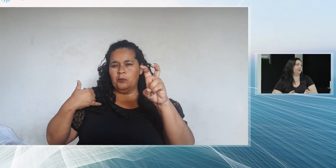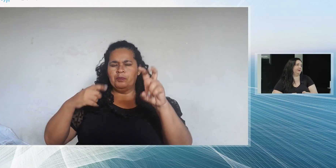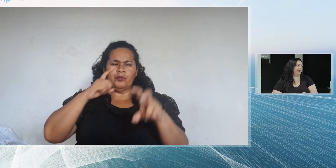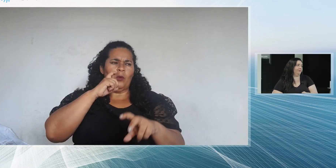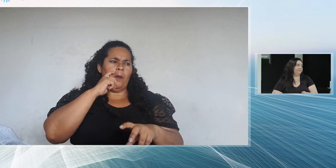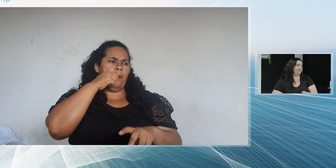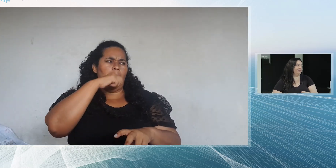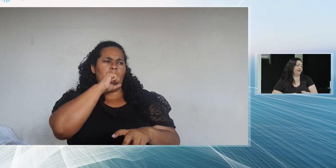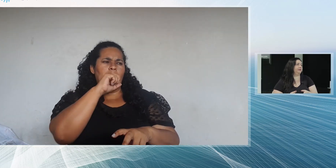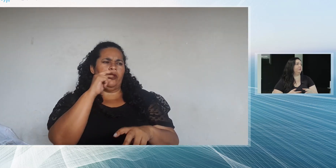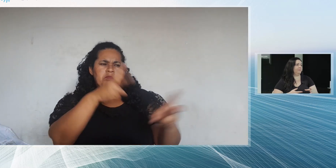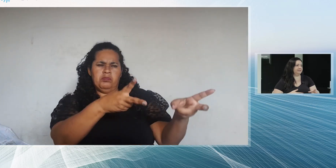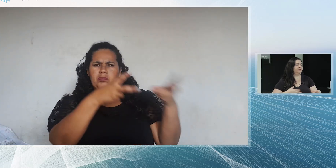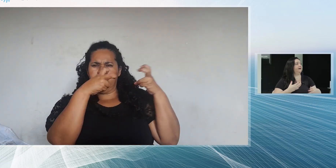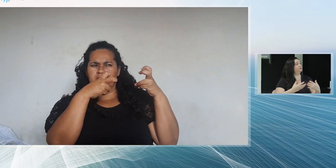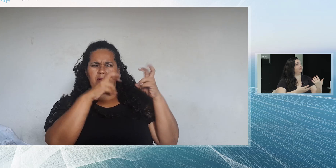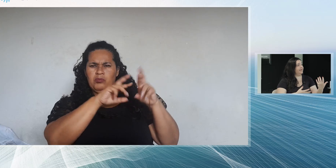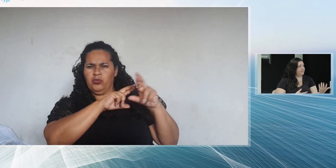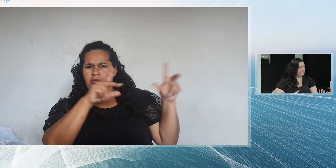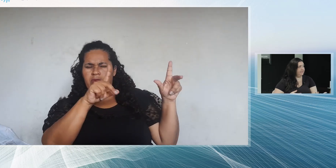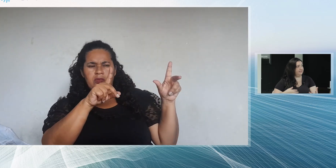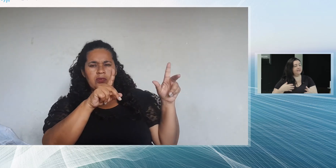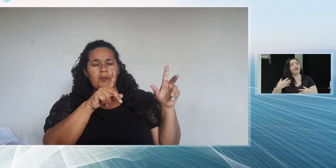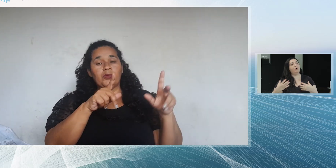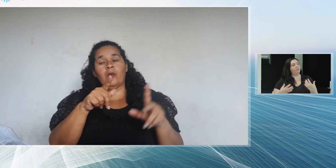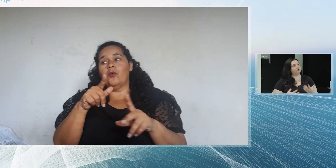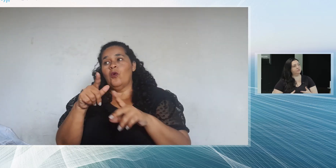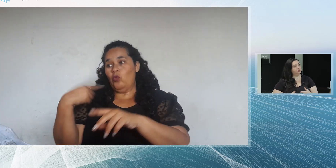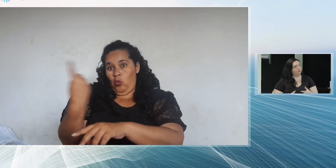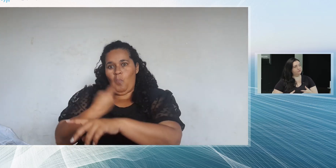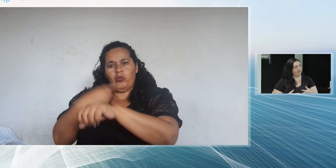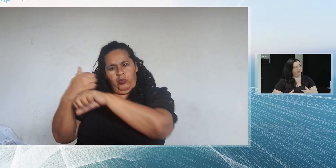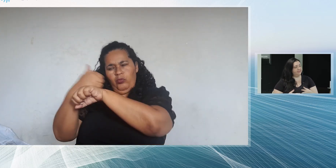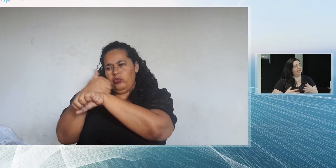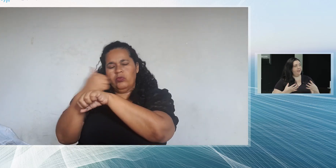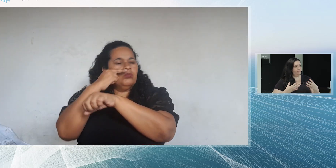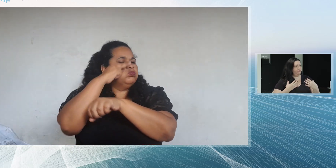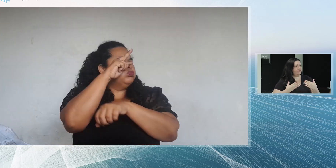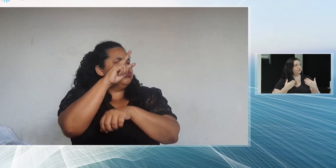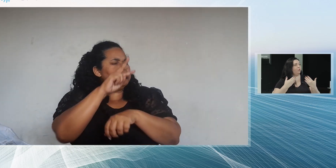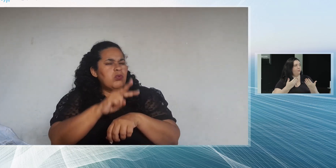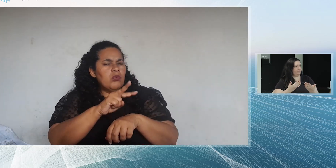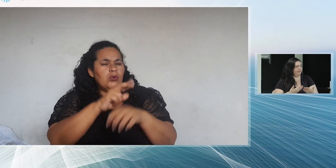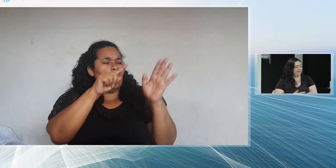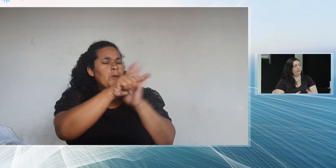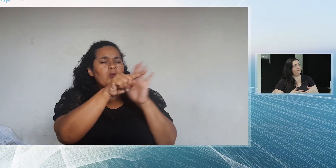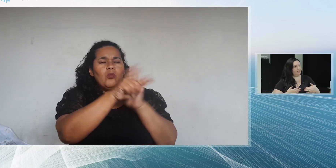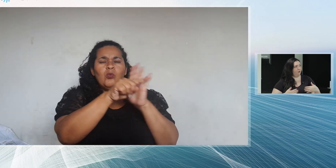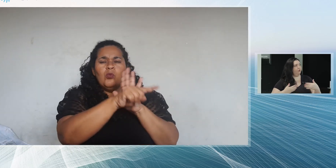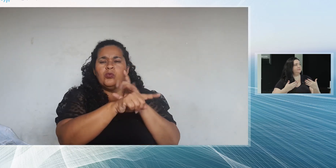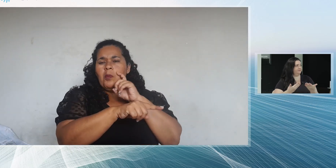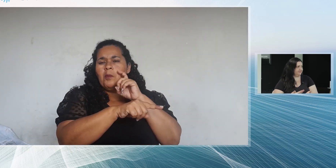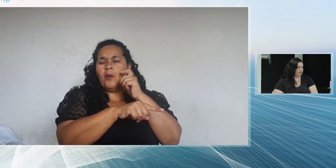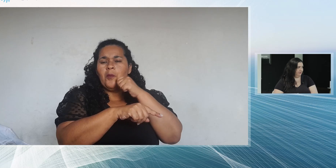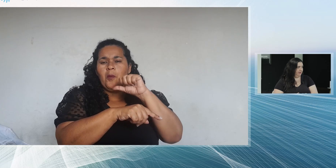só comportamental. Né? Então, por mais que eu faça umas escalinhas, algumas coisas com os pais, é muito mais o comportamental, é